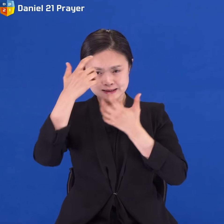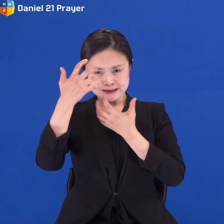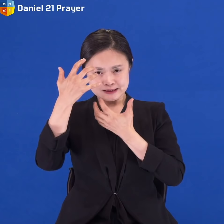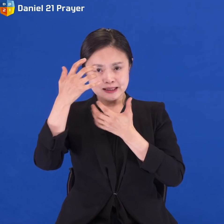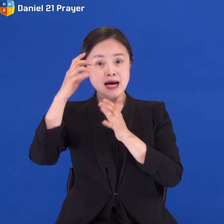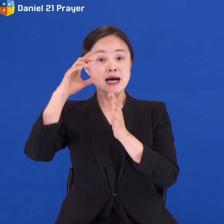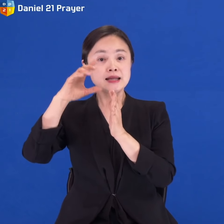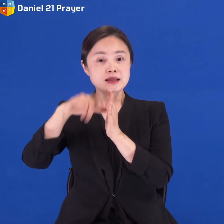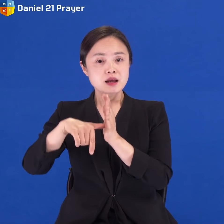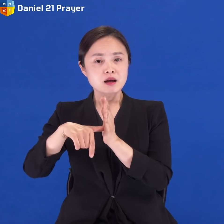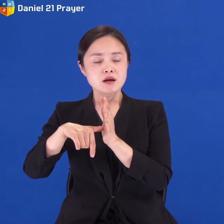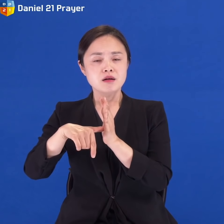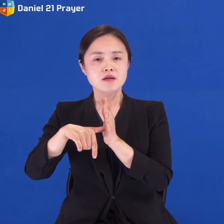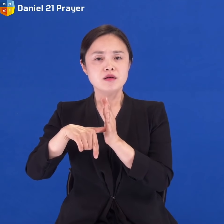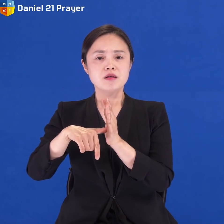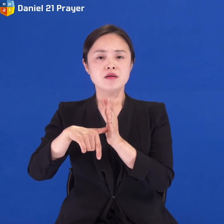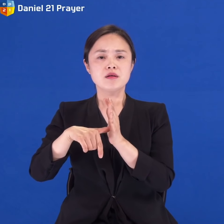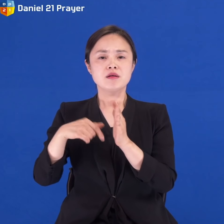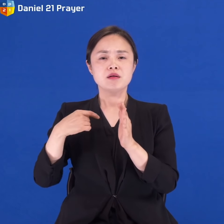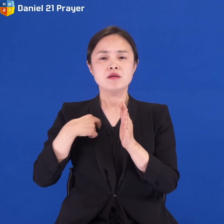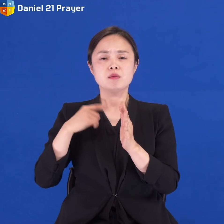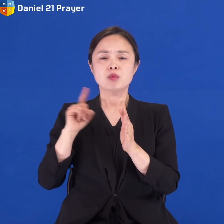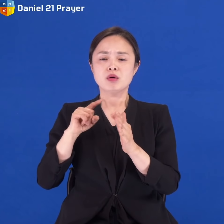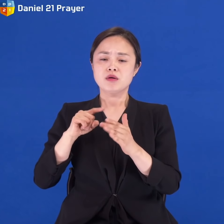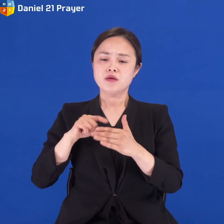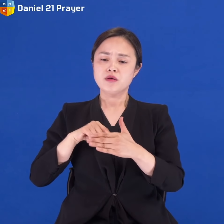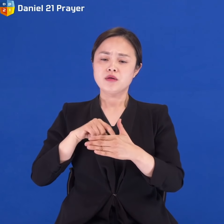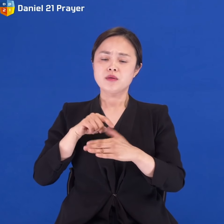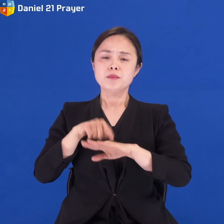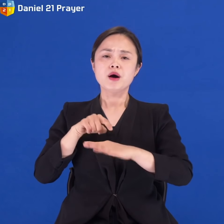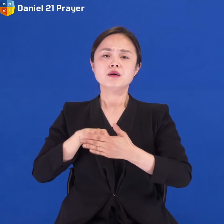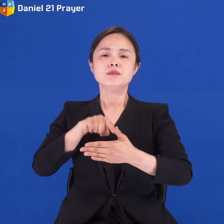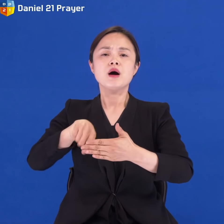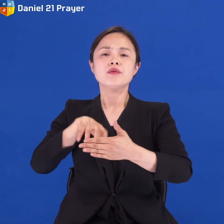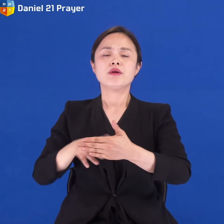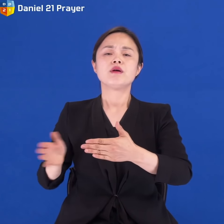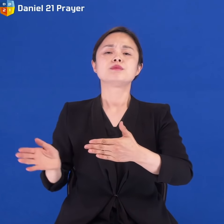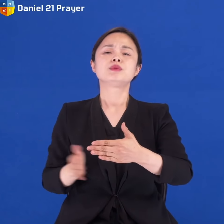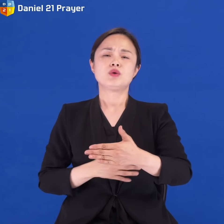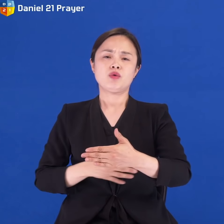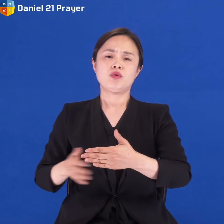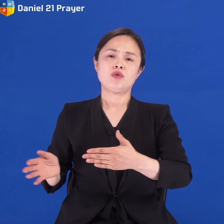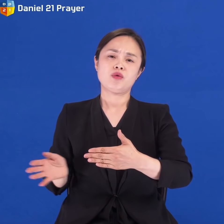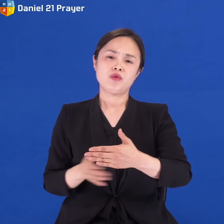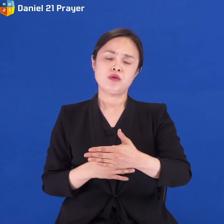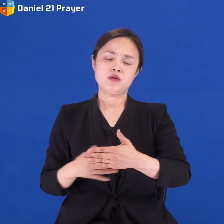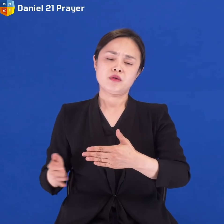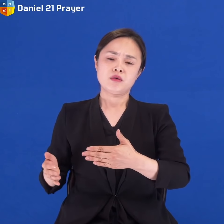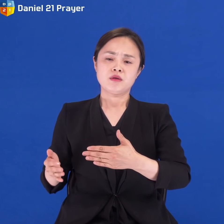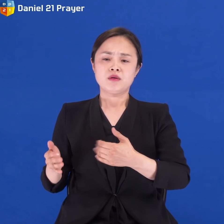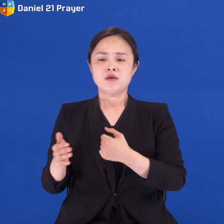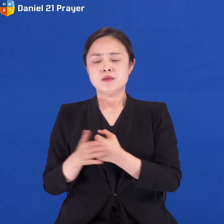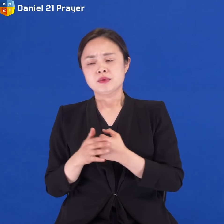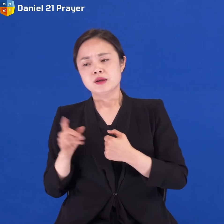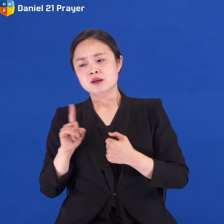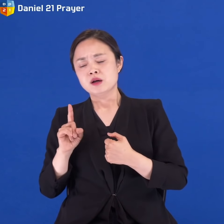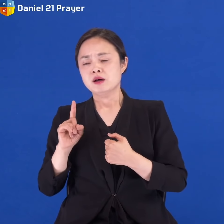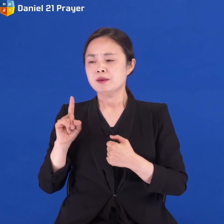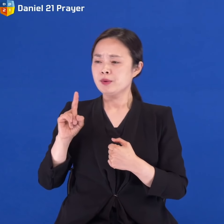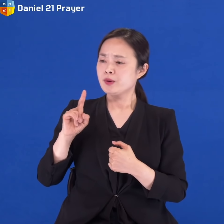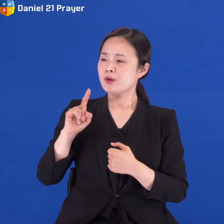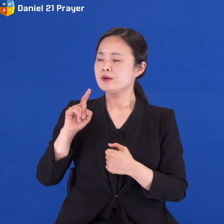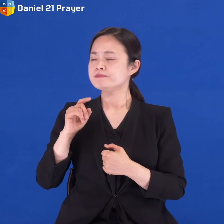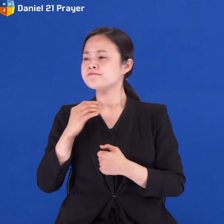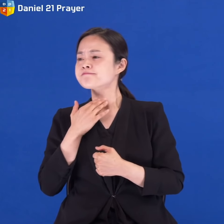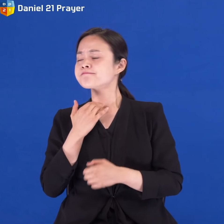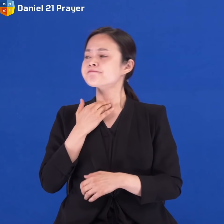찬바람이 가슴속으로 스며들 때마다 저는 쇼윈도에 전시되어 있는, 백화점에